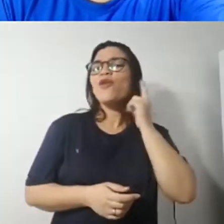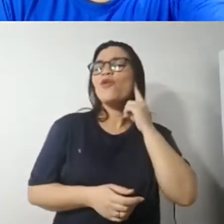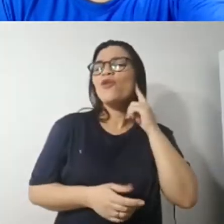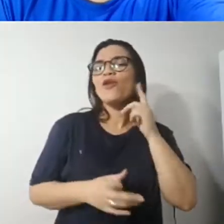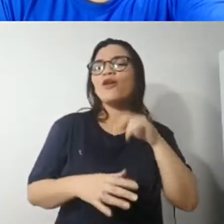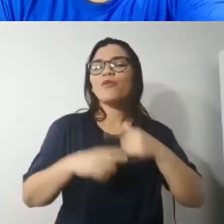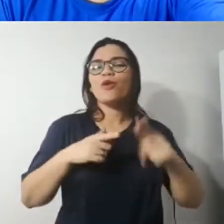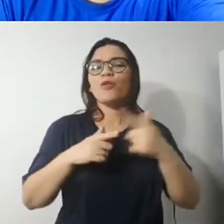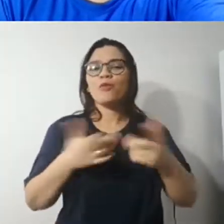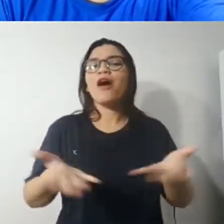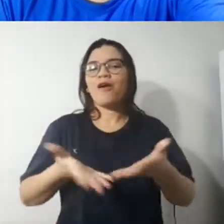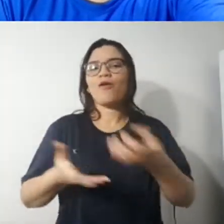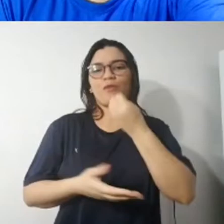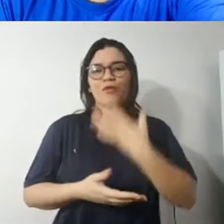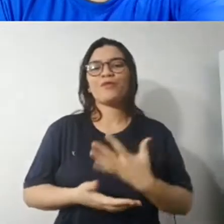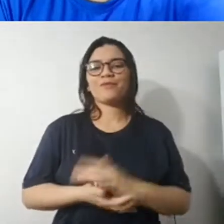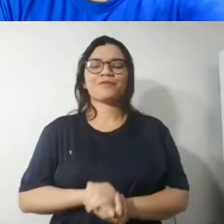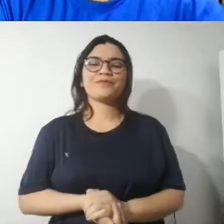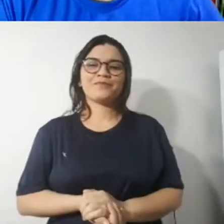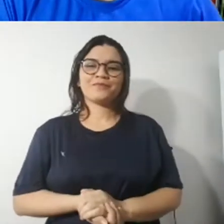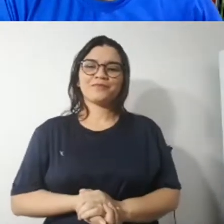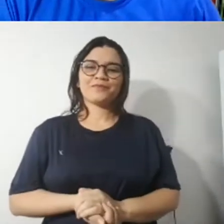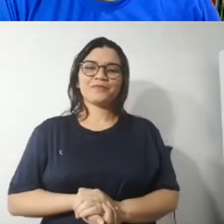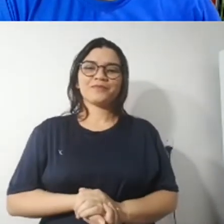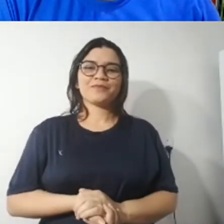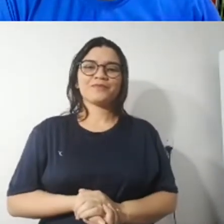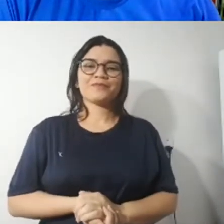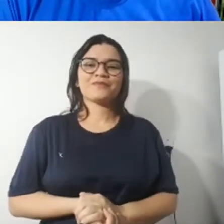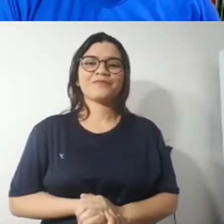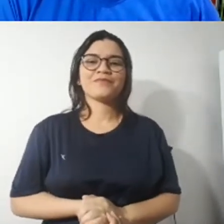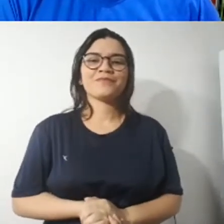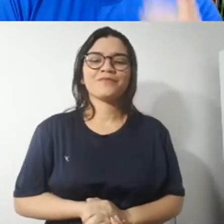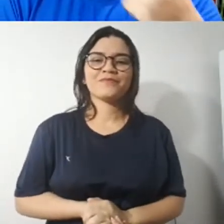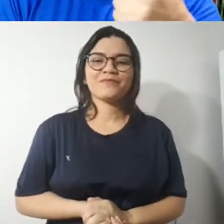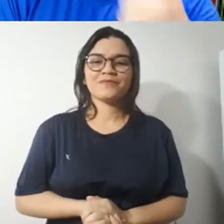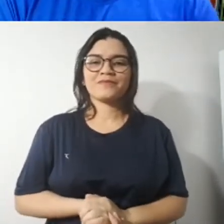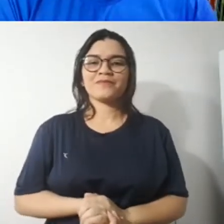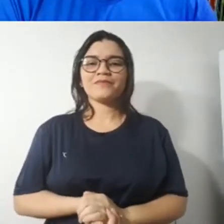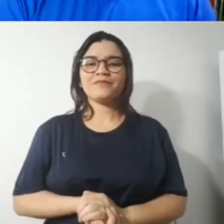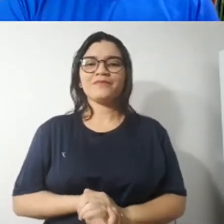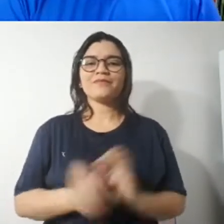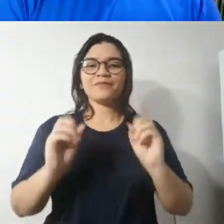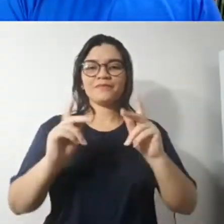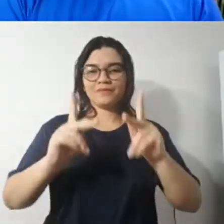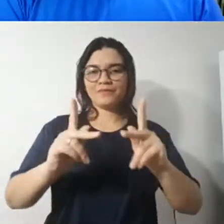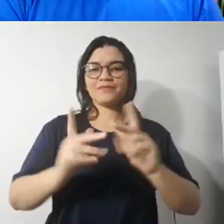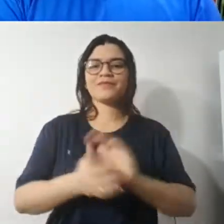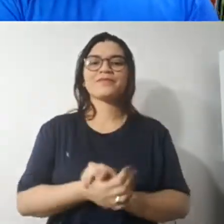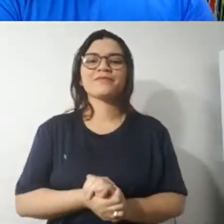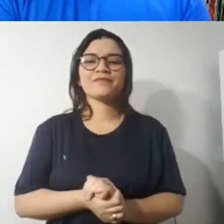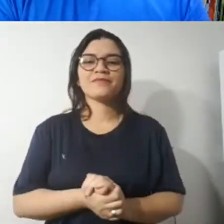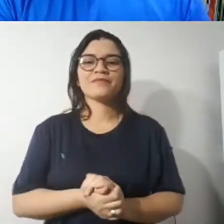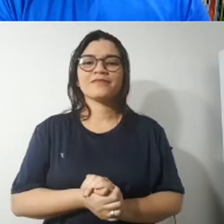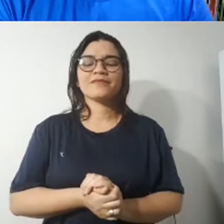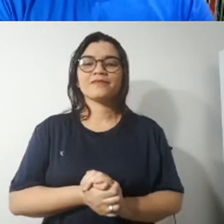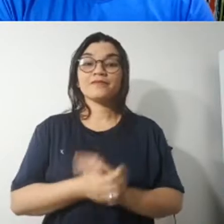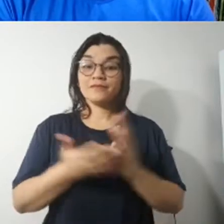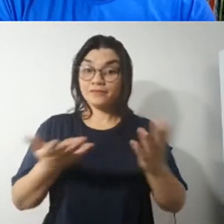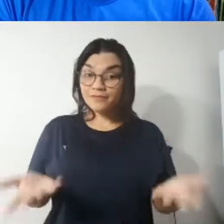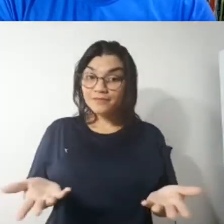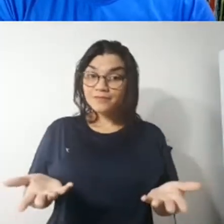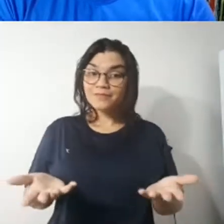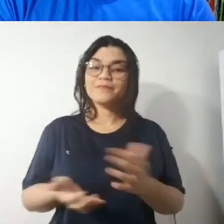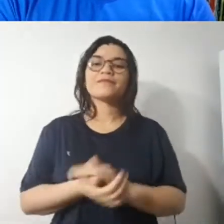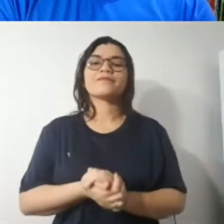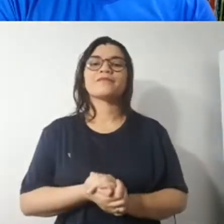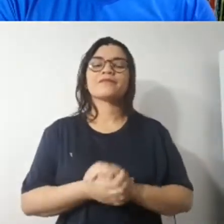Vamos lá, deixa eu desativar aqui os comentários. Ok, então vamos lá. Bem, 1